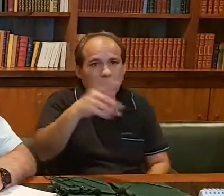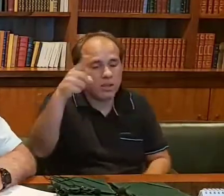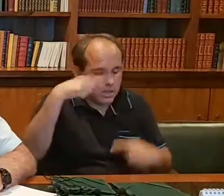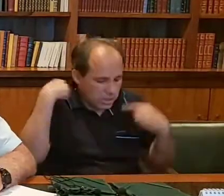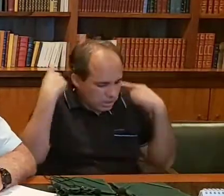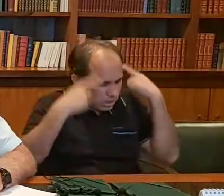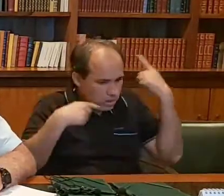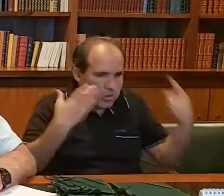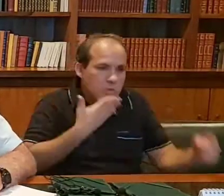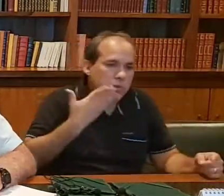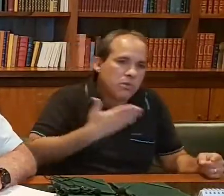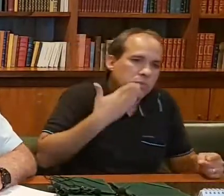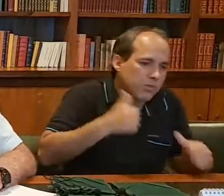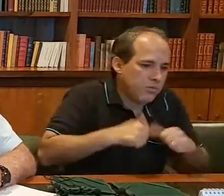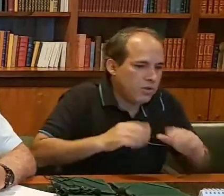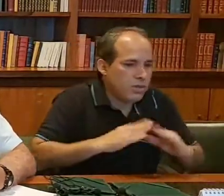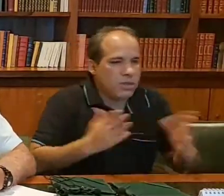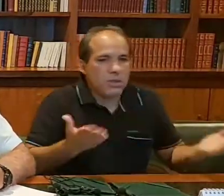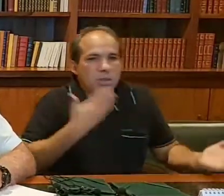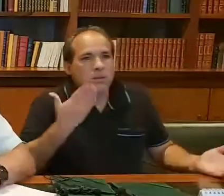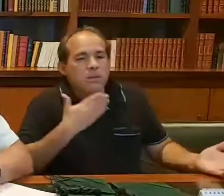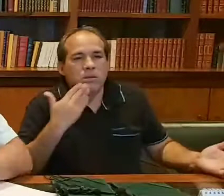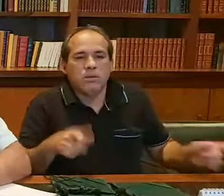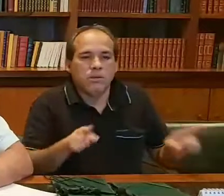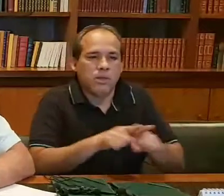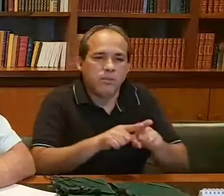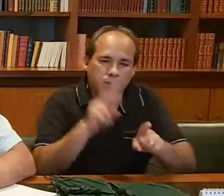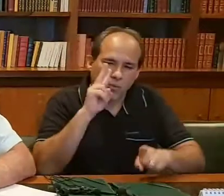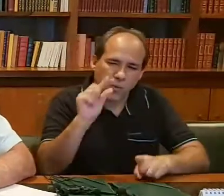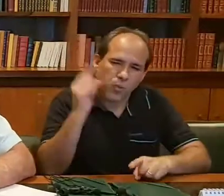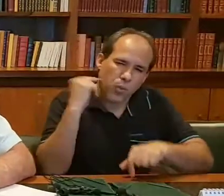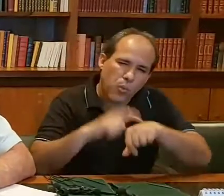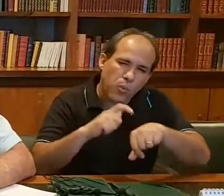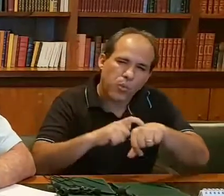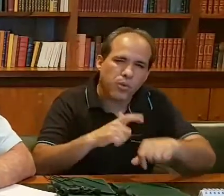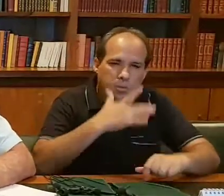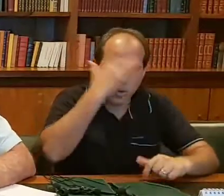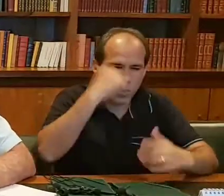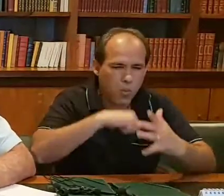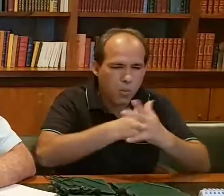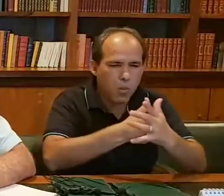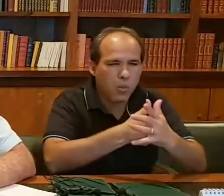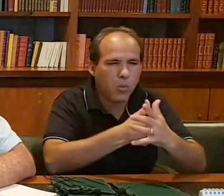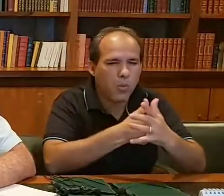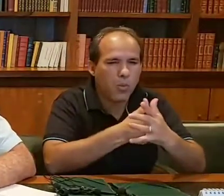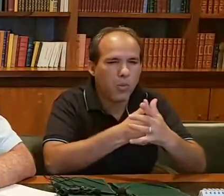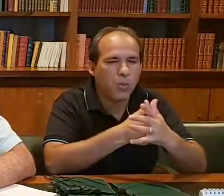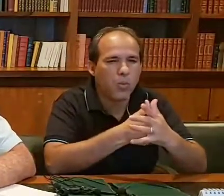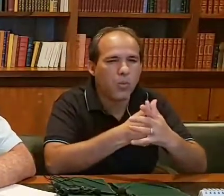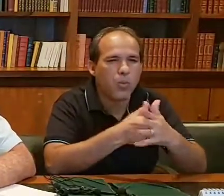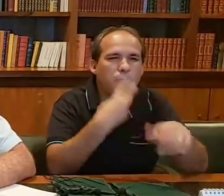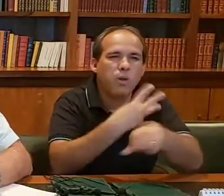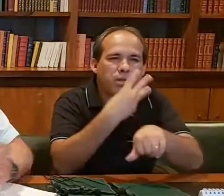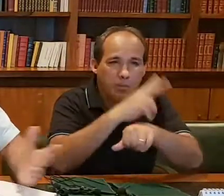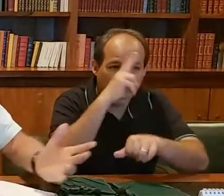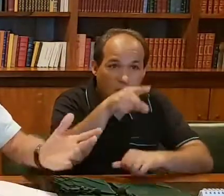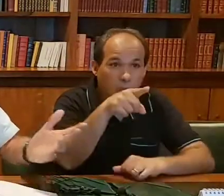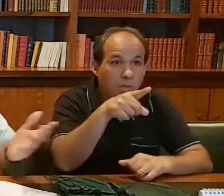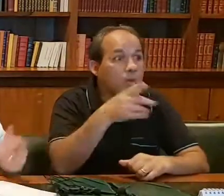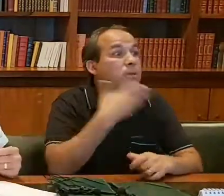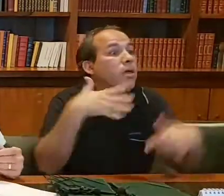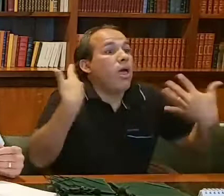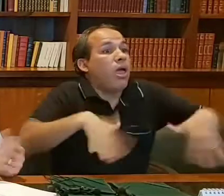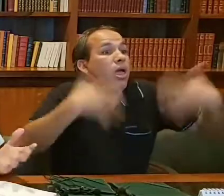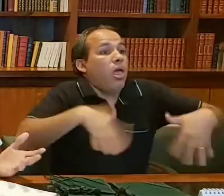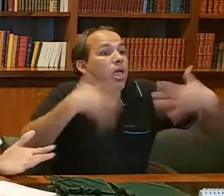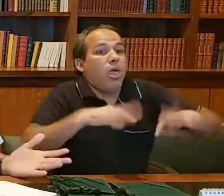tem uns 2, 3 anos, o pessoal aí bloqueou o sinal do Zap. Lembra disso? O pessoal ficou